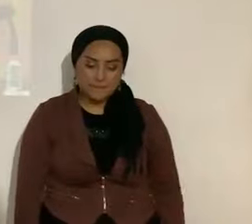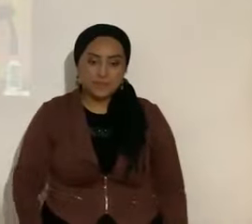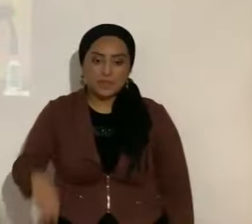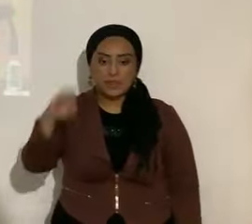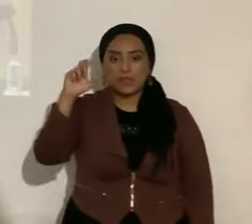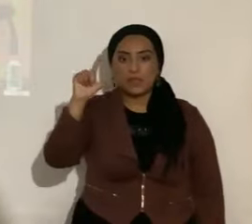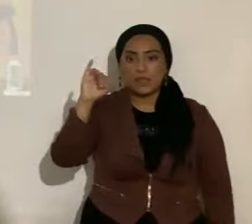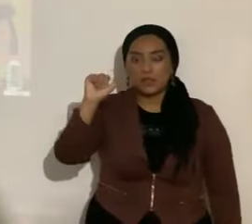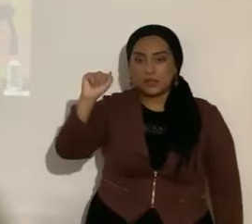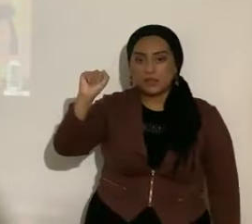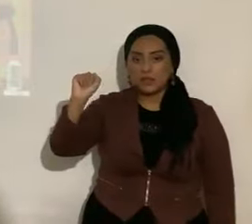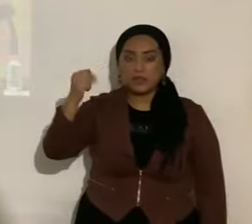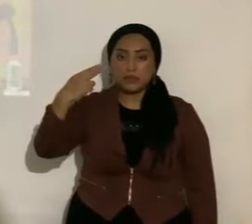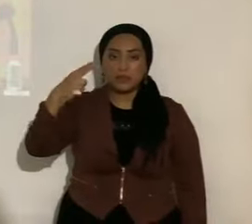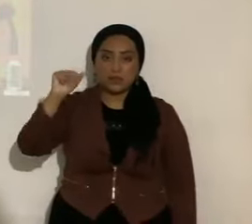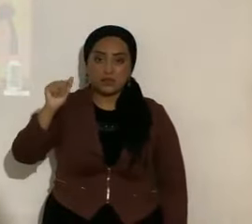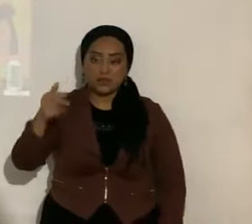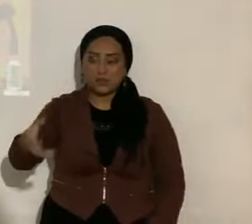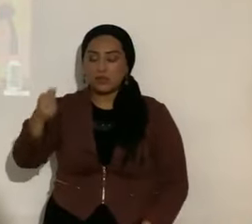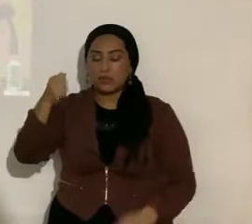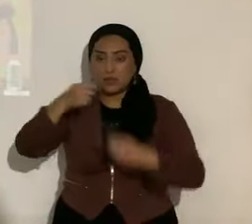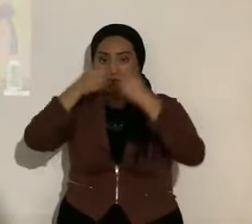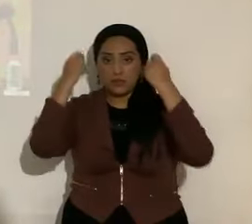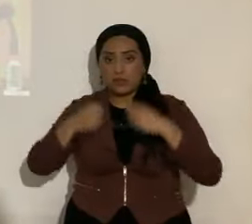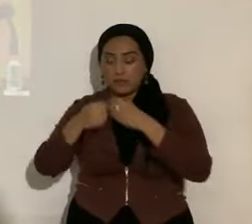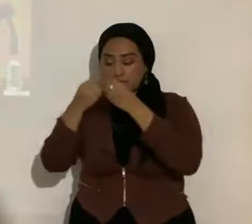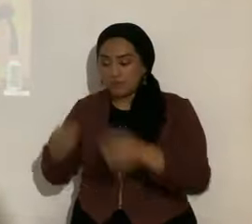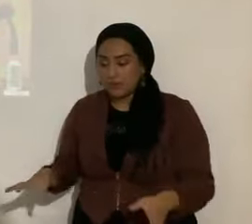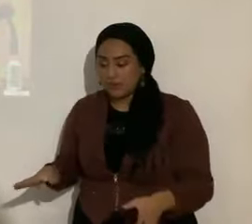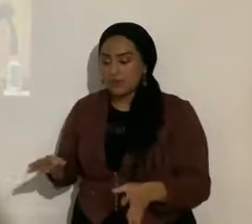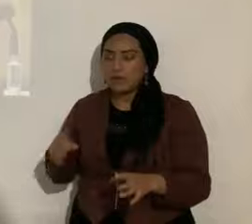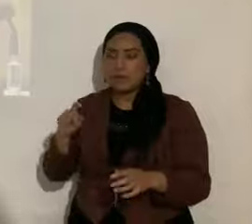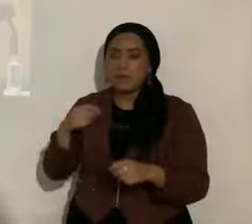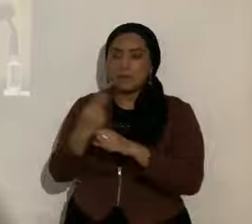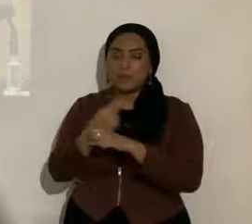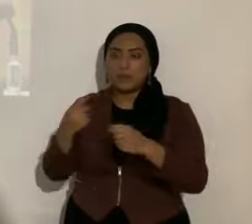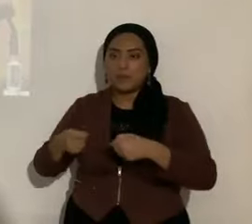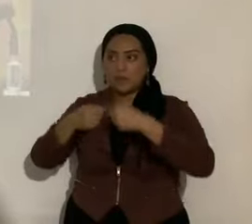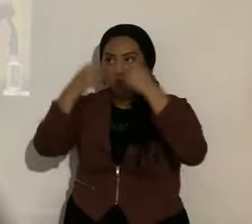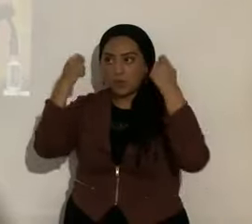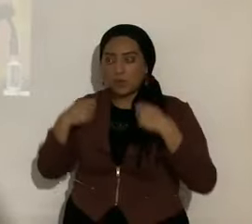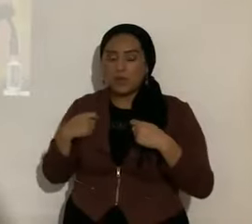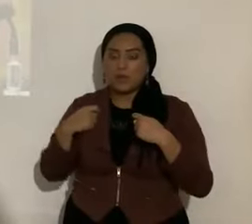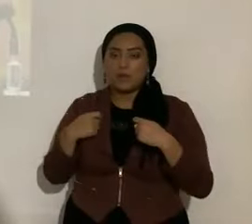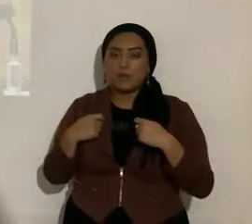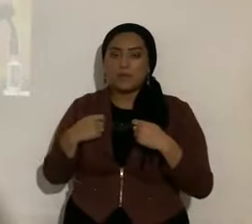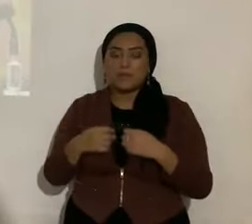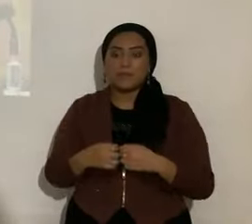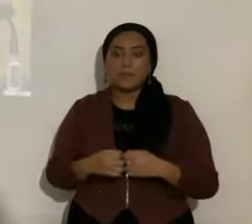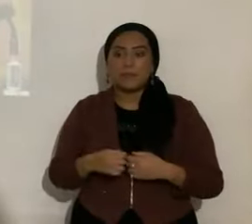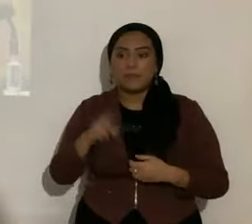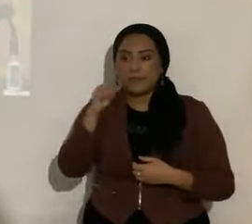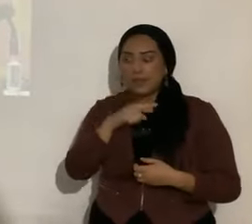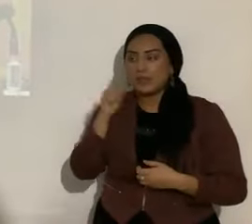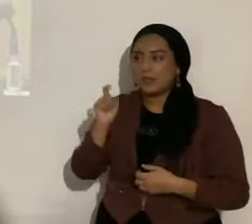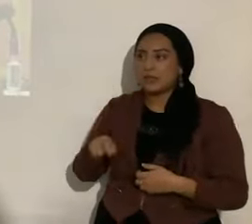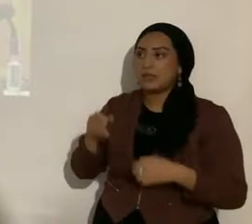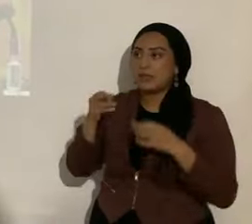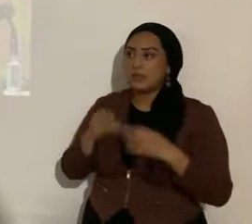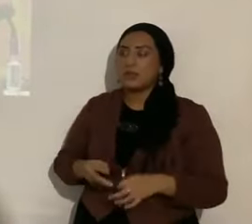Eliseo tuvo que recoger el talit que se le había caído y ponérselo. Él tuvo que decidir,